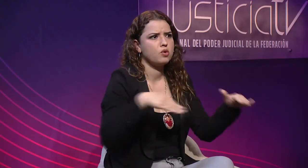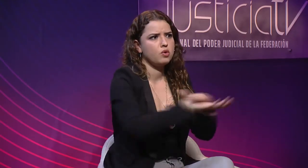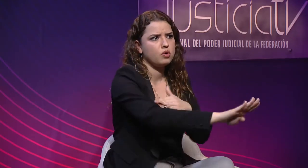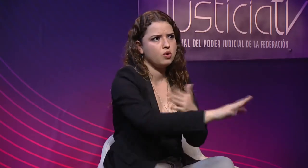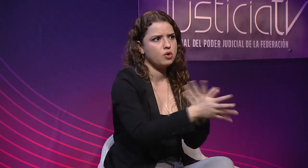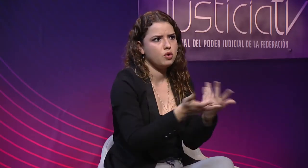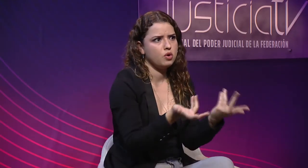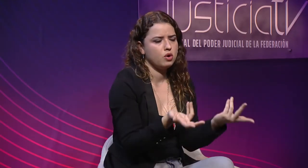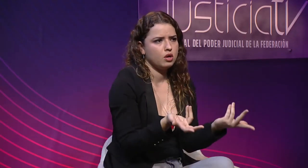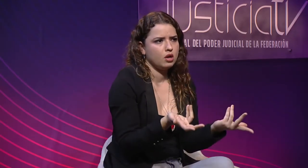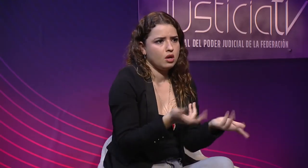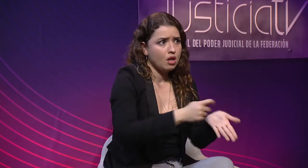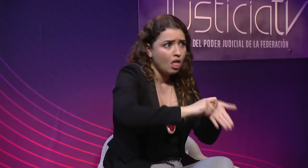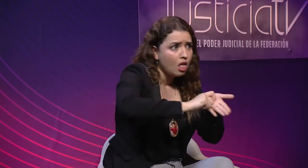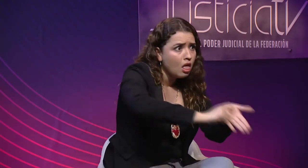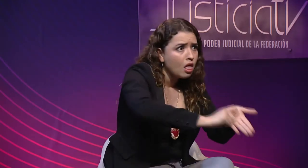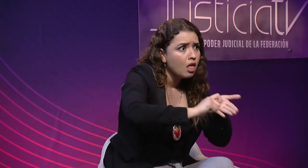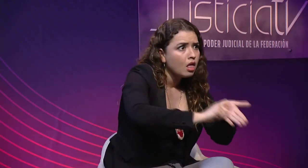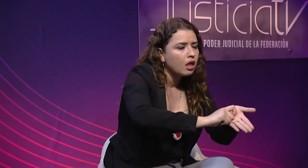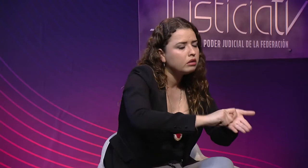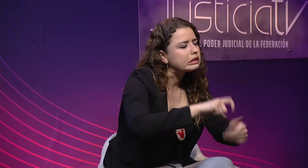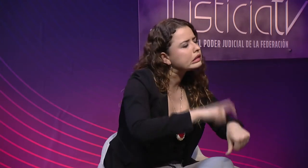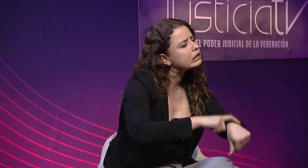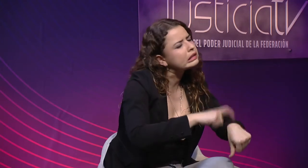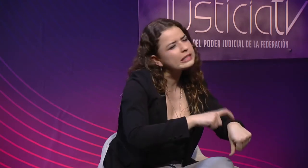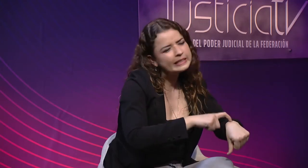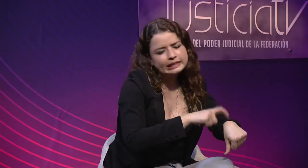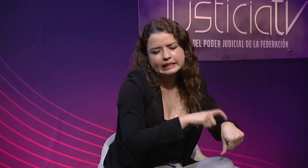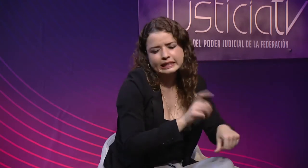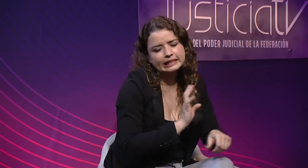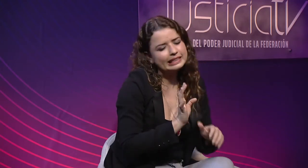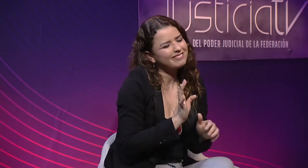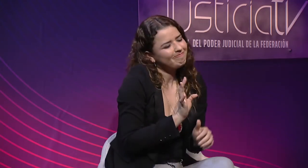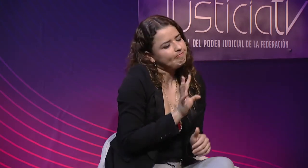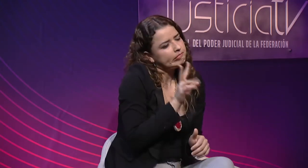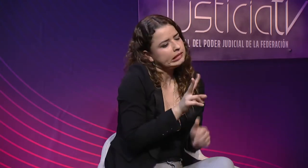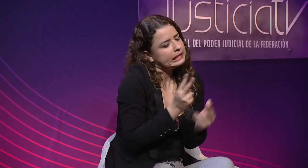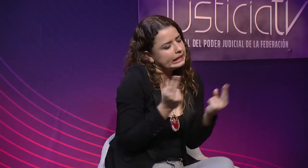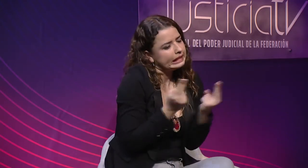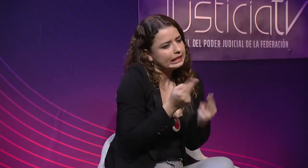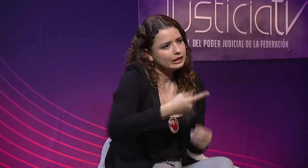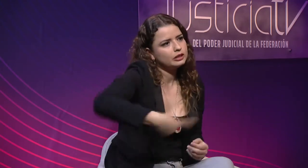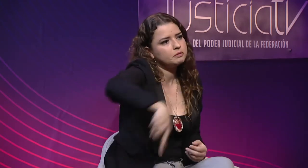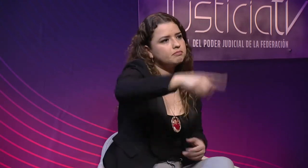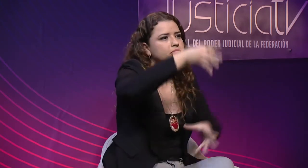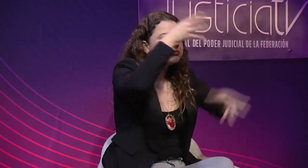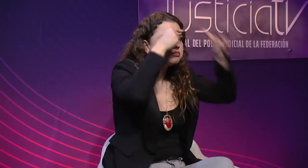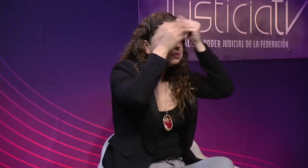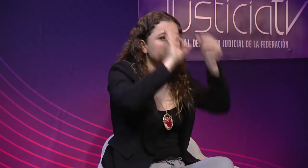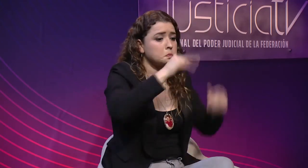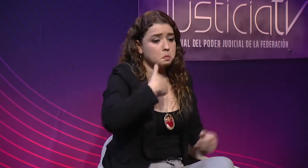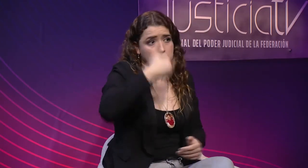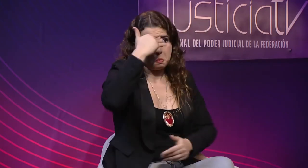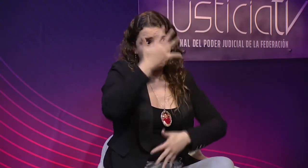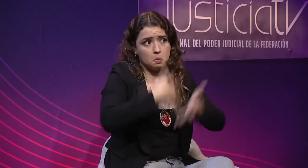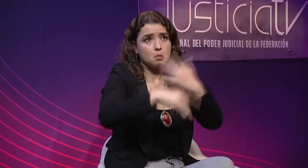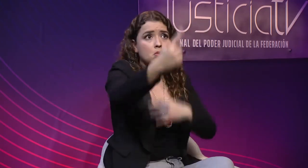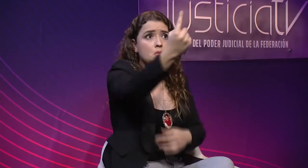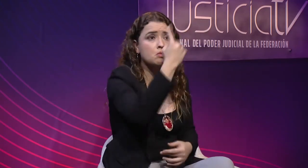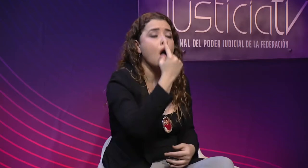¿cuántos sordos somos? Y tenemos que entrar a ese servicio. Estar escribiendo siempre es por el tiempo siempre es casi imposible, ¿no? Claro. Entonces,